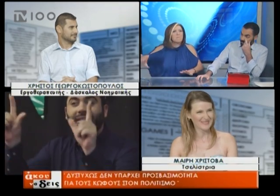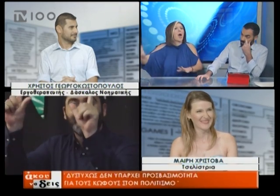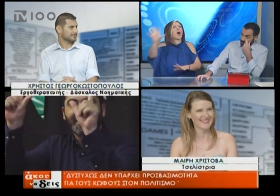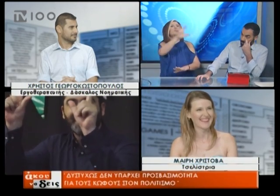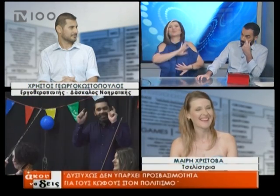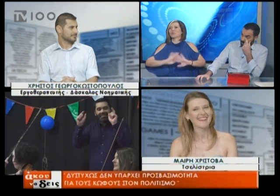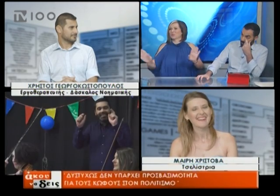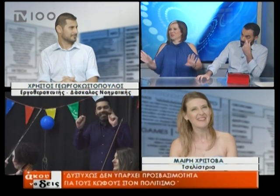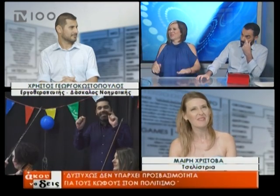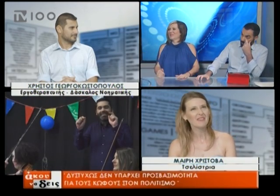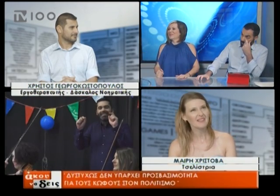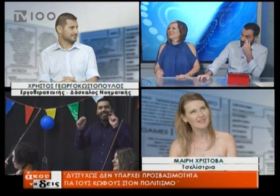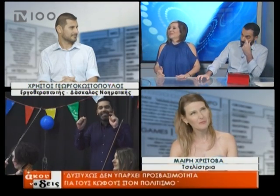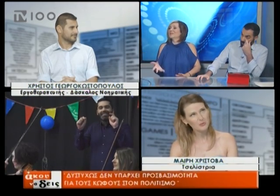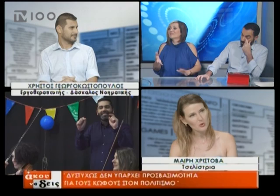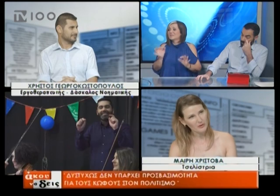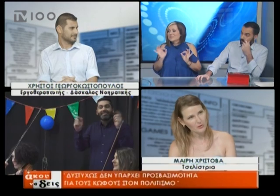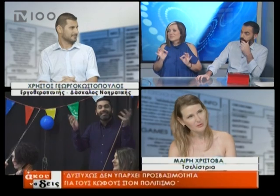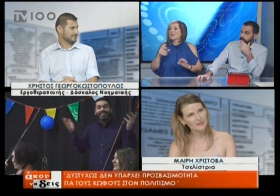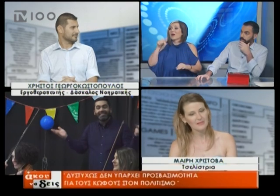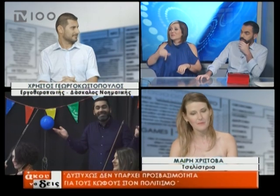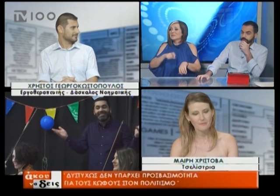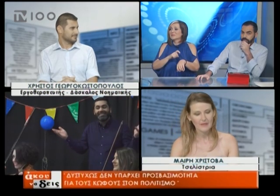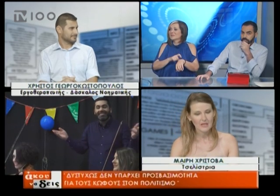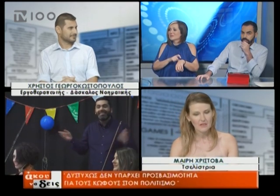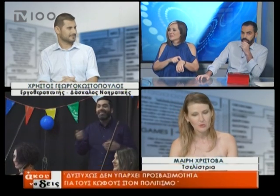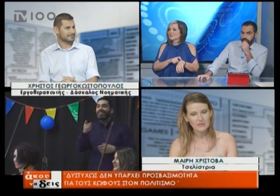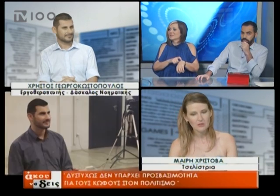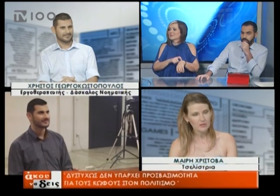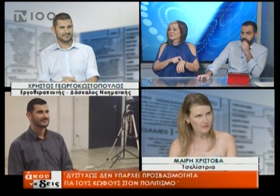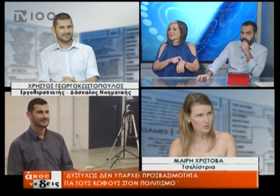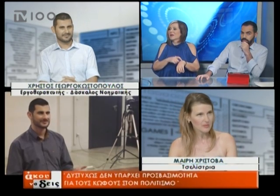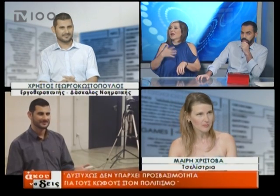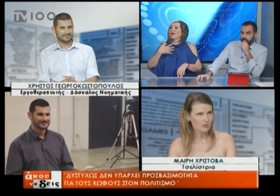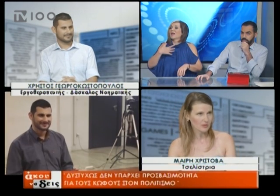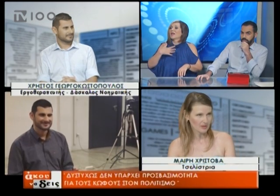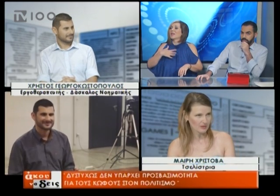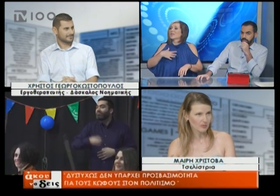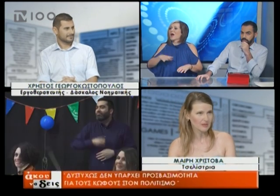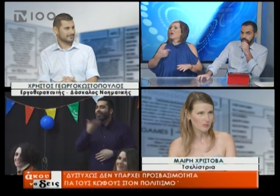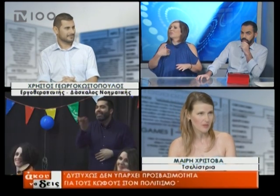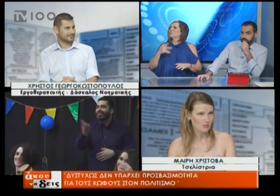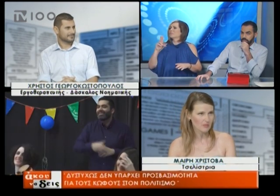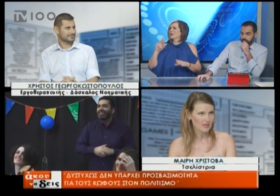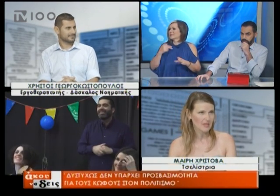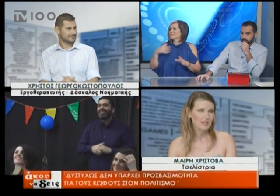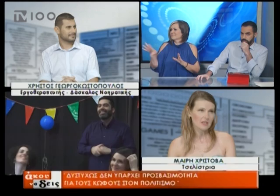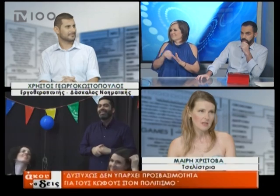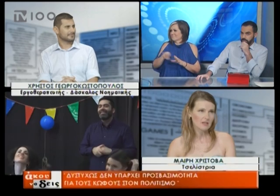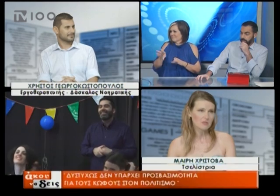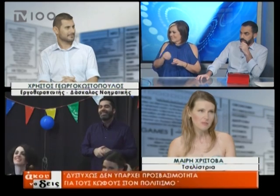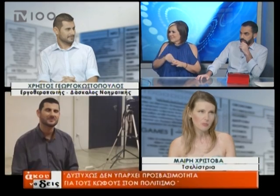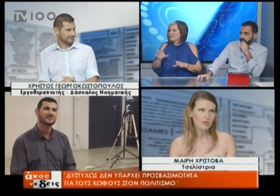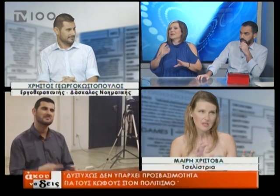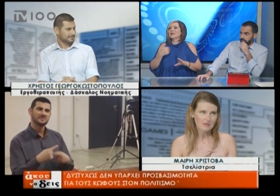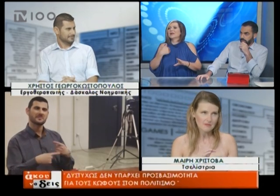Παντού. Βέβαια, προς το παρόν, θέλουμε να ηχογραφήσουμε τα περισσότερα κομμάτια που παίζουμε και